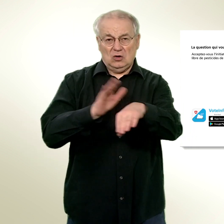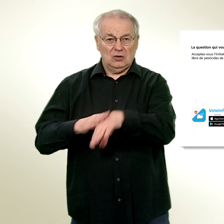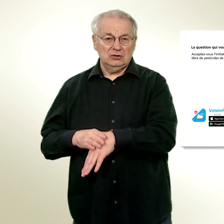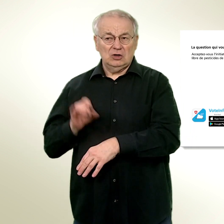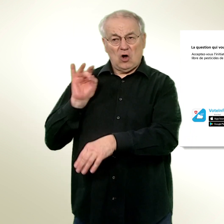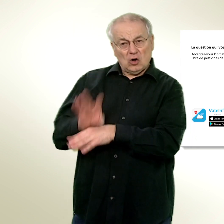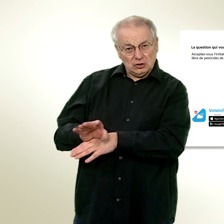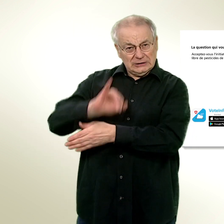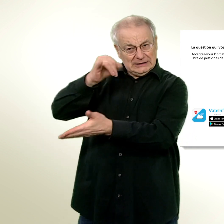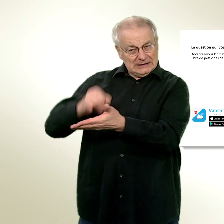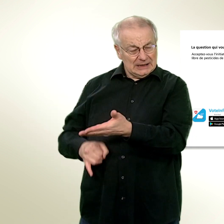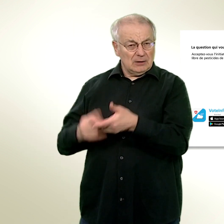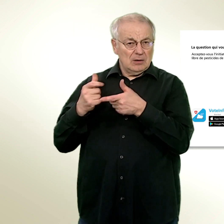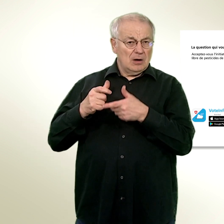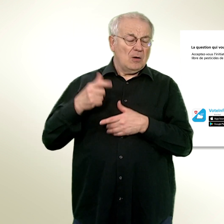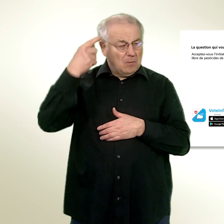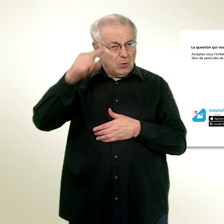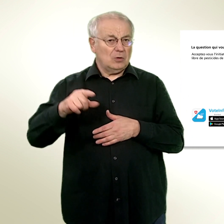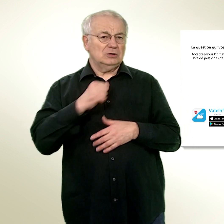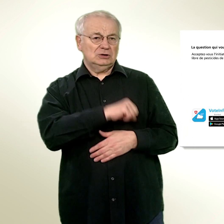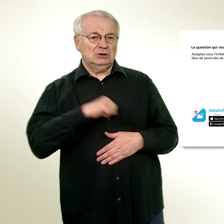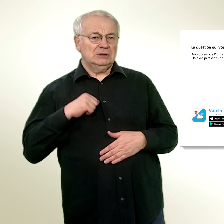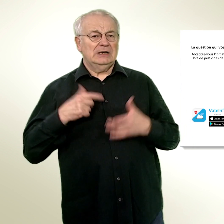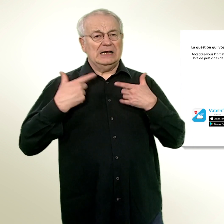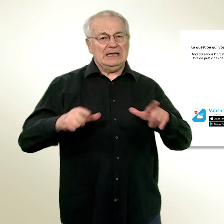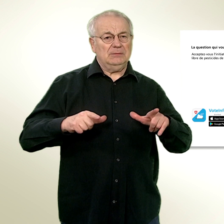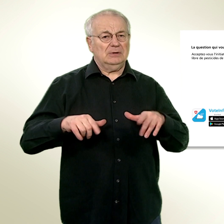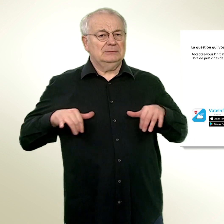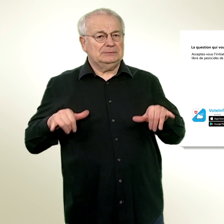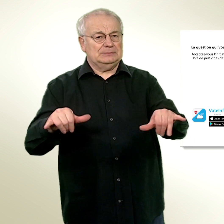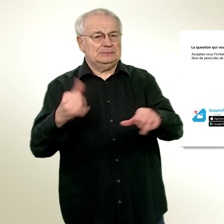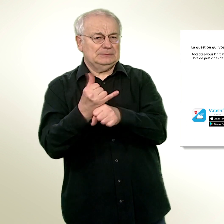de rejeter l'initiative populaire pour une Suisse libre de pesticides de synthèse.